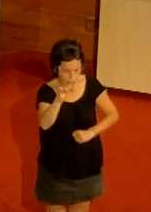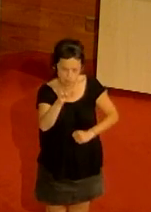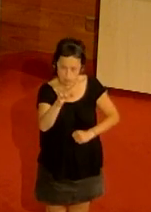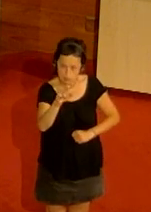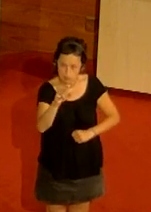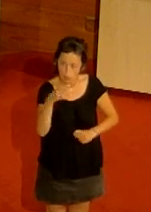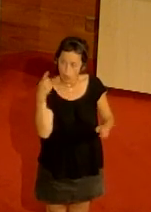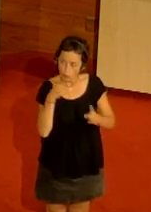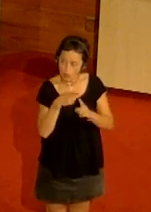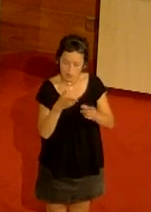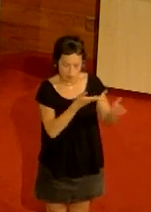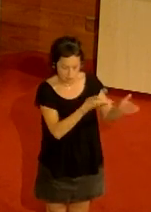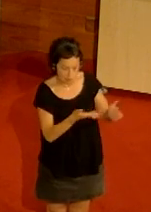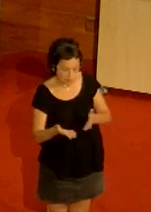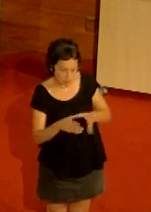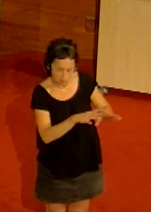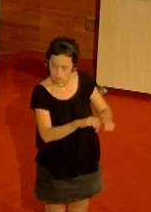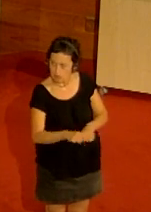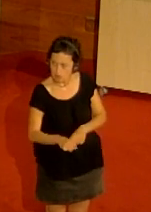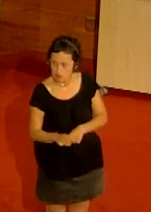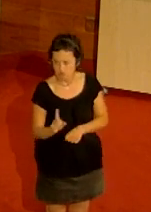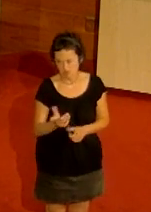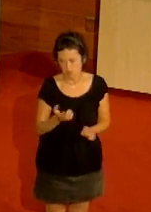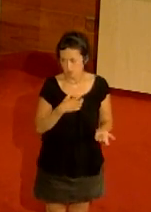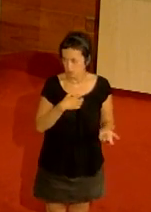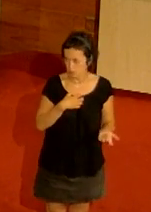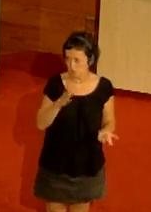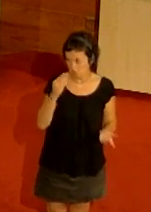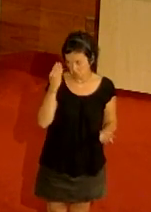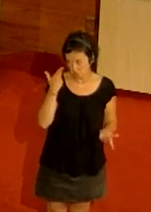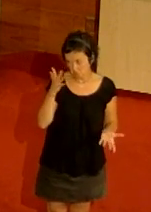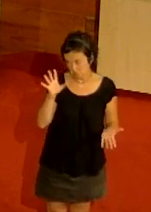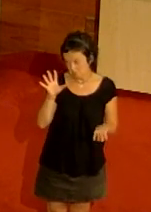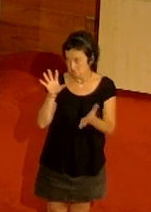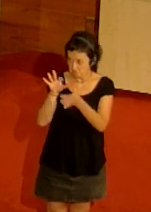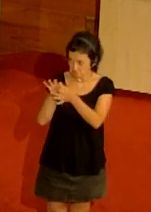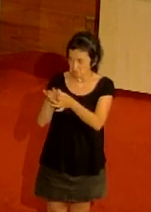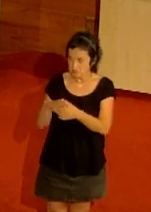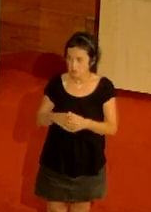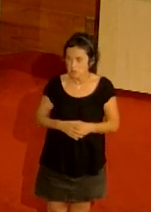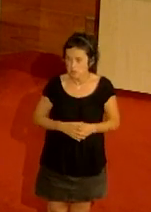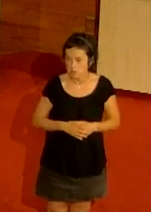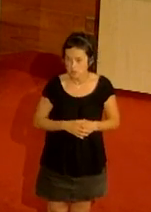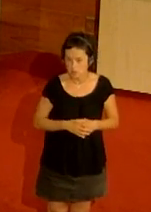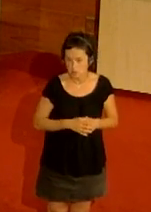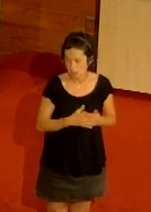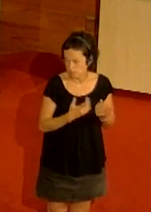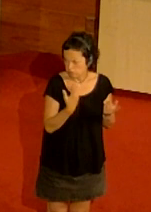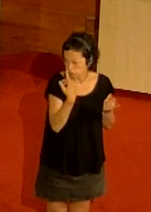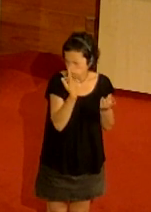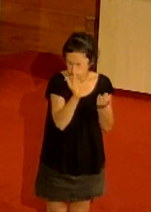acogida. Es que no puede ser, ¿no? Yo creo que va un poco por ahí. No, hay cosas, hay muchas cosas, ¿eh?